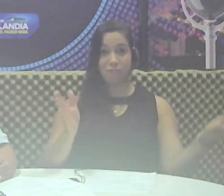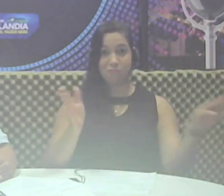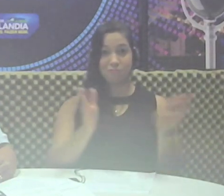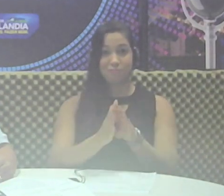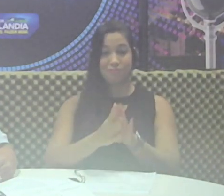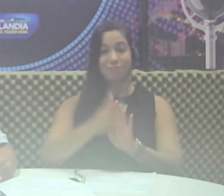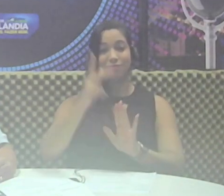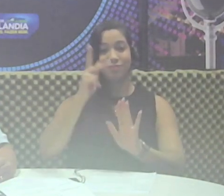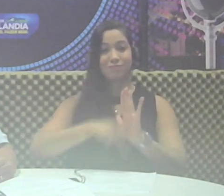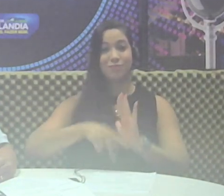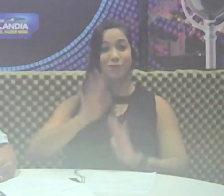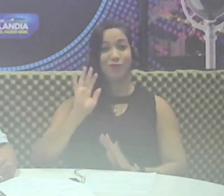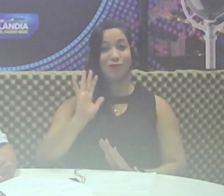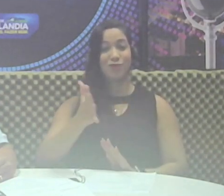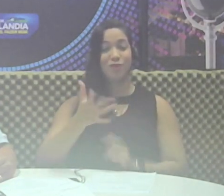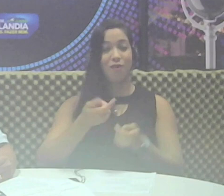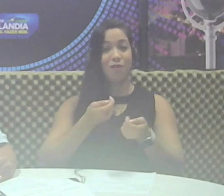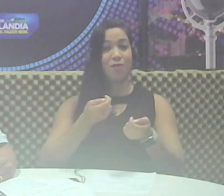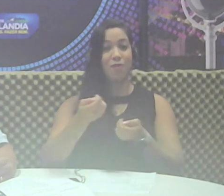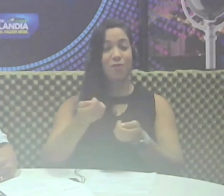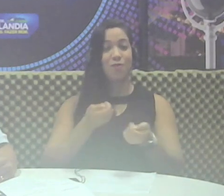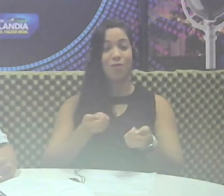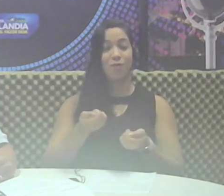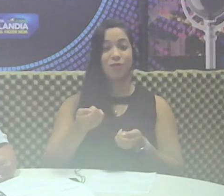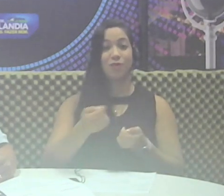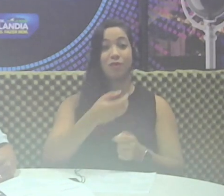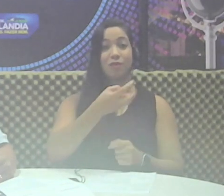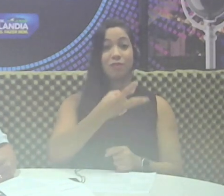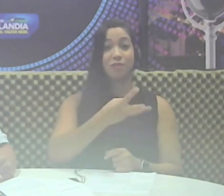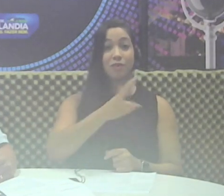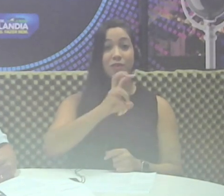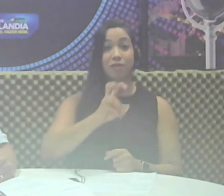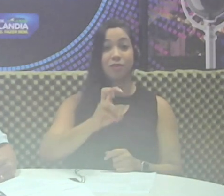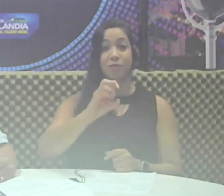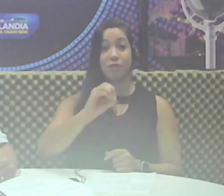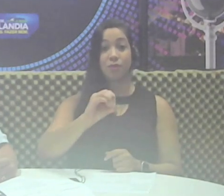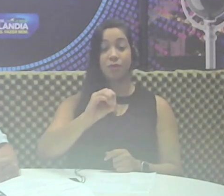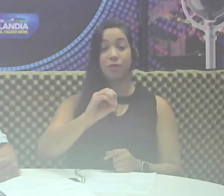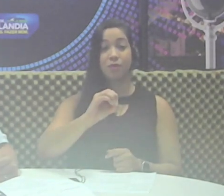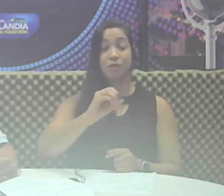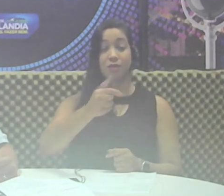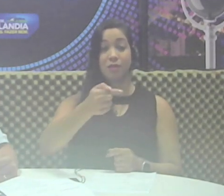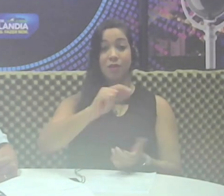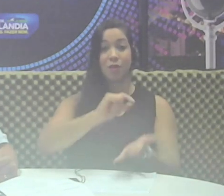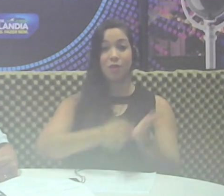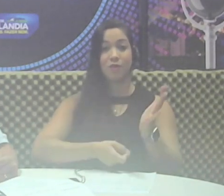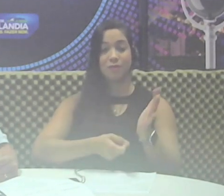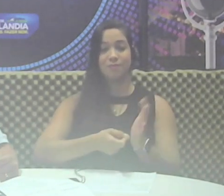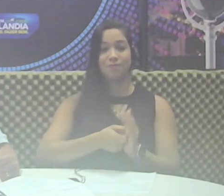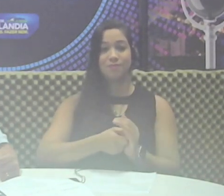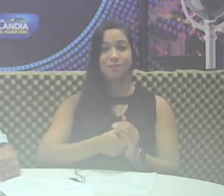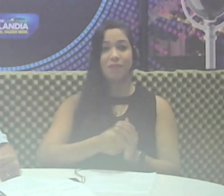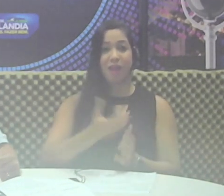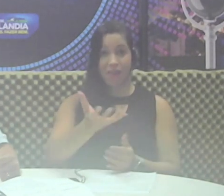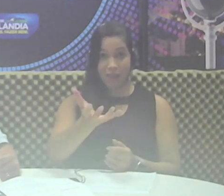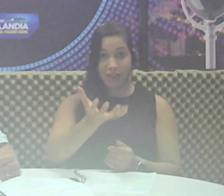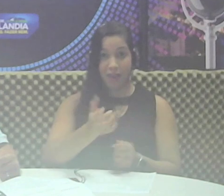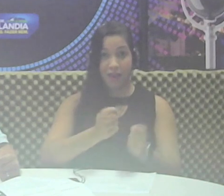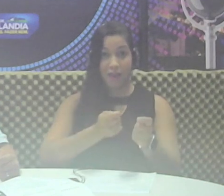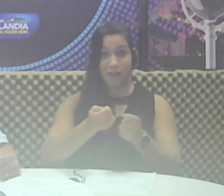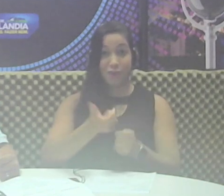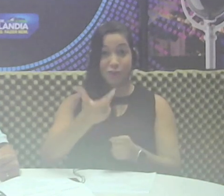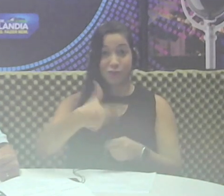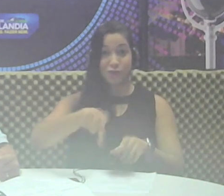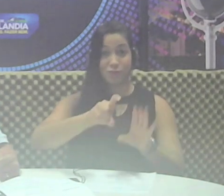a renegociação de 357 contratos. O mutuário que deseja renegociar suas dívidas